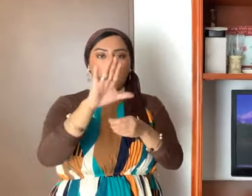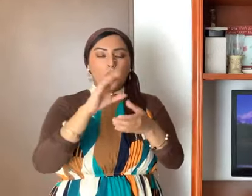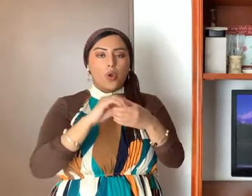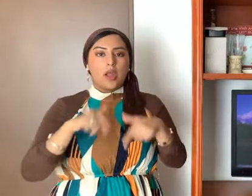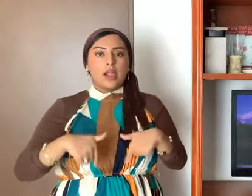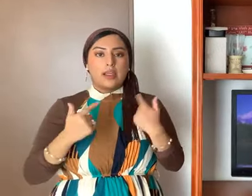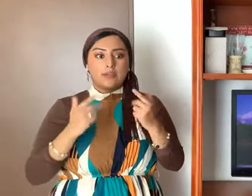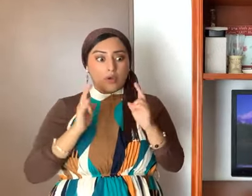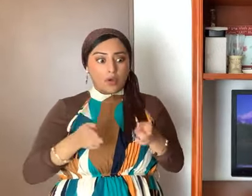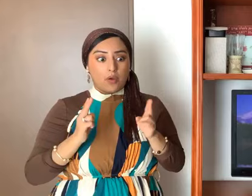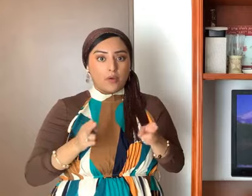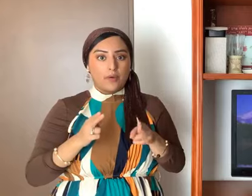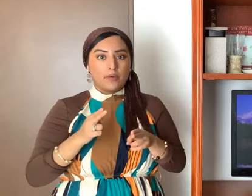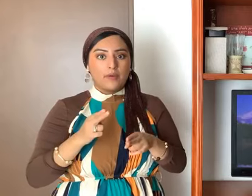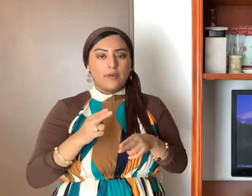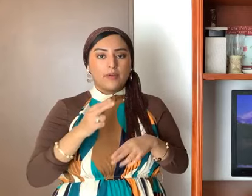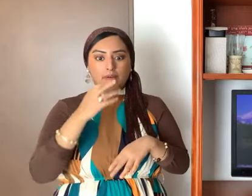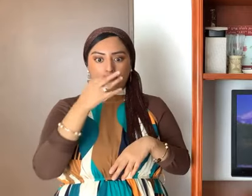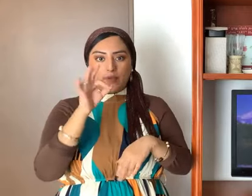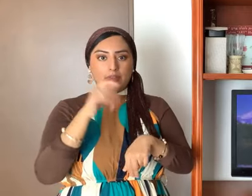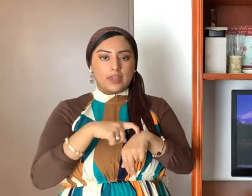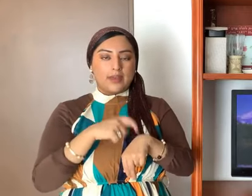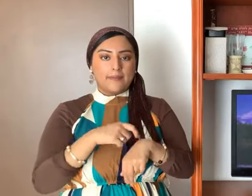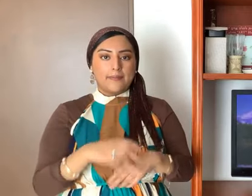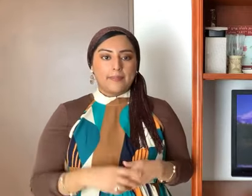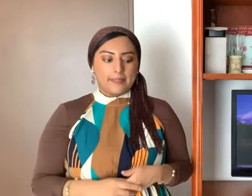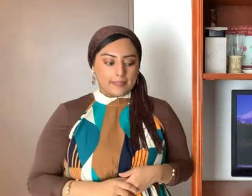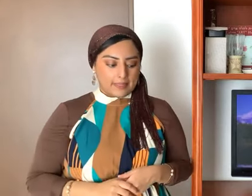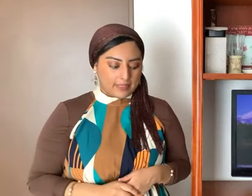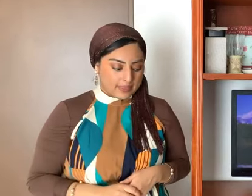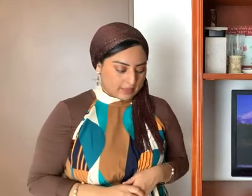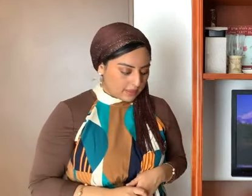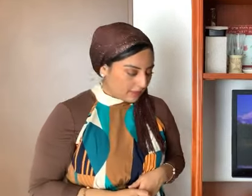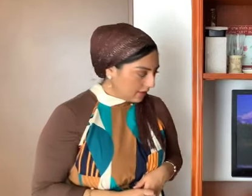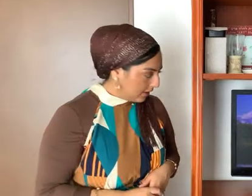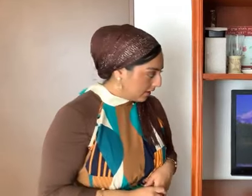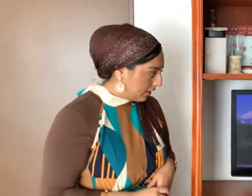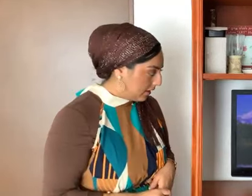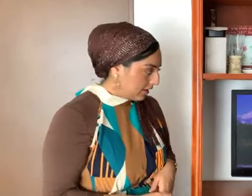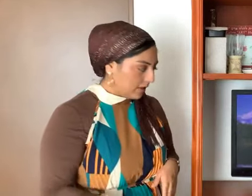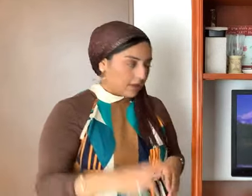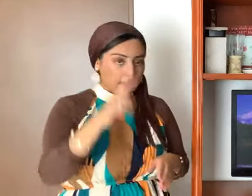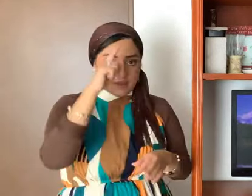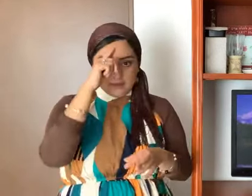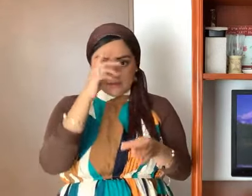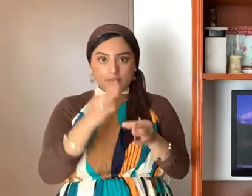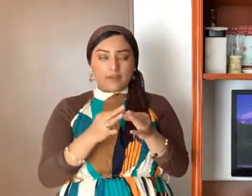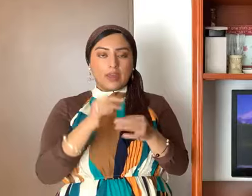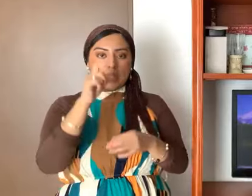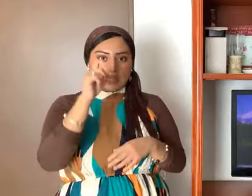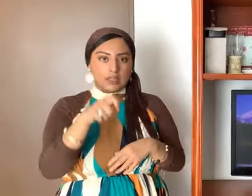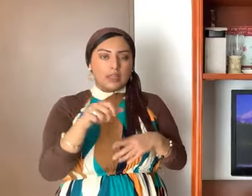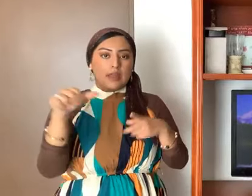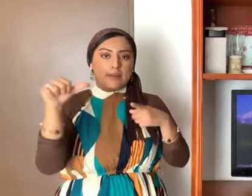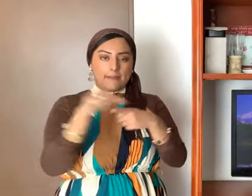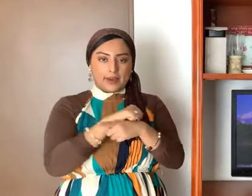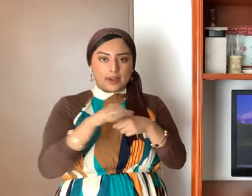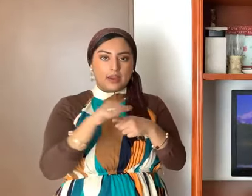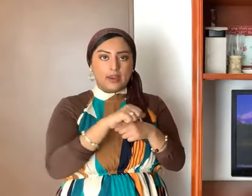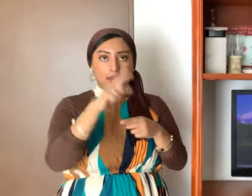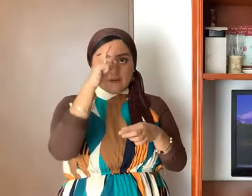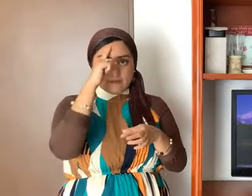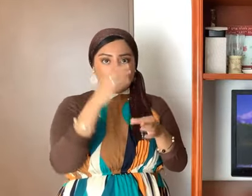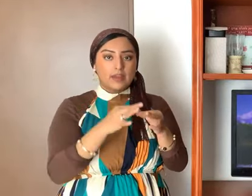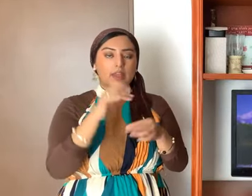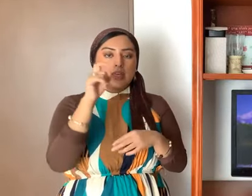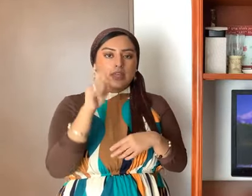Aleluya, y vamos a apurarnos porque queda poco tiempo. Muy bien, la fe se tiene que ejercitar, la fe